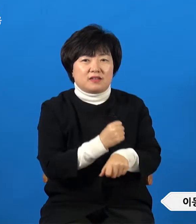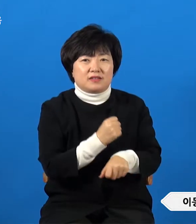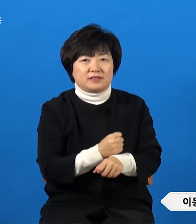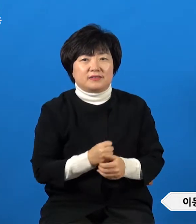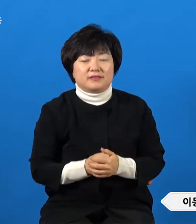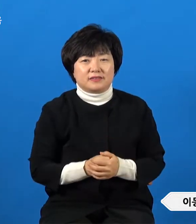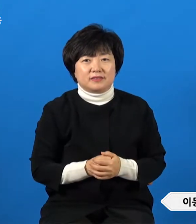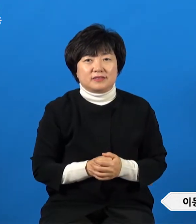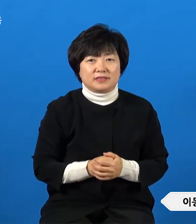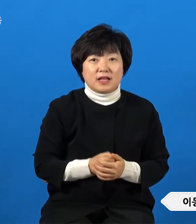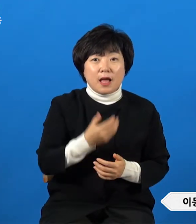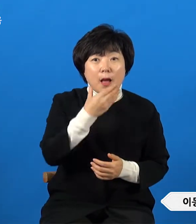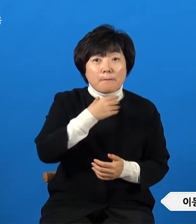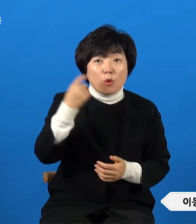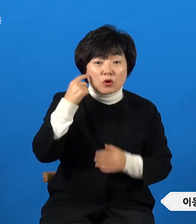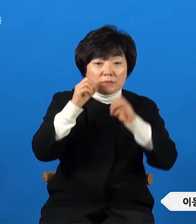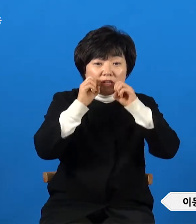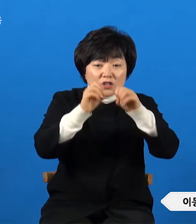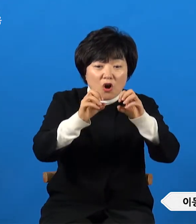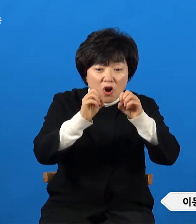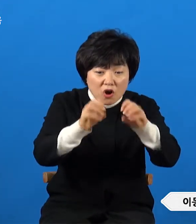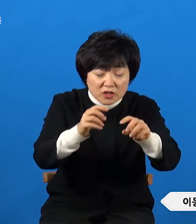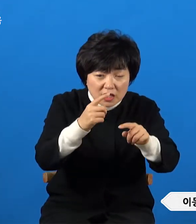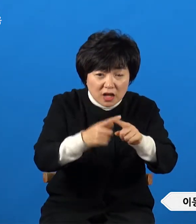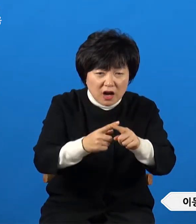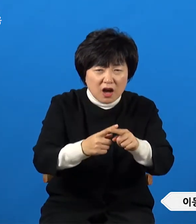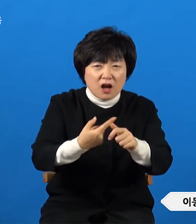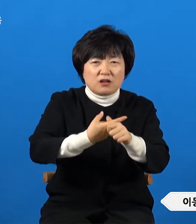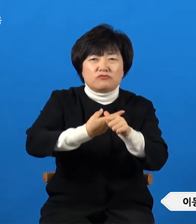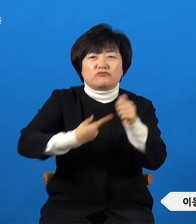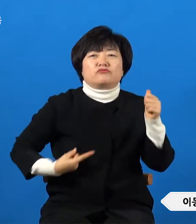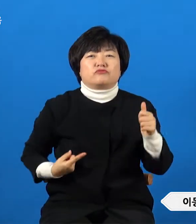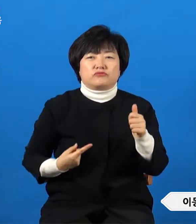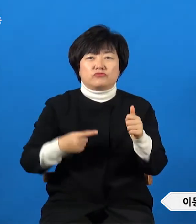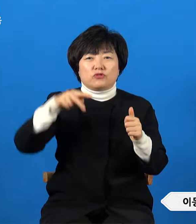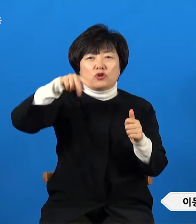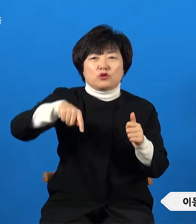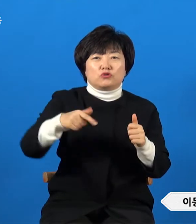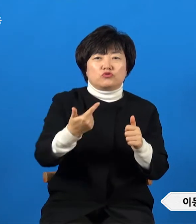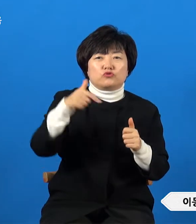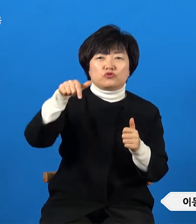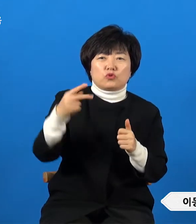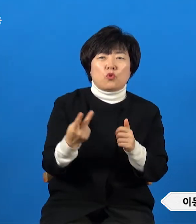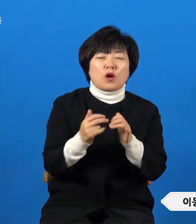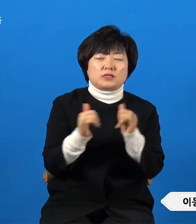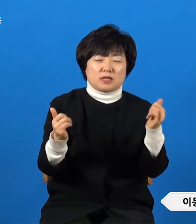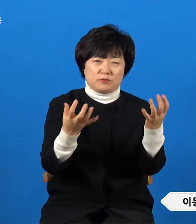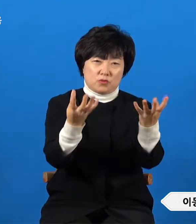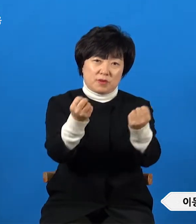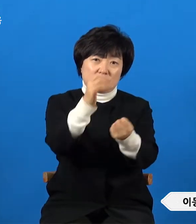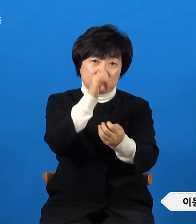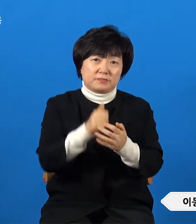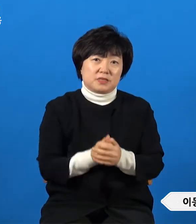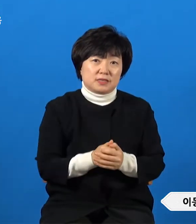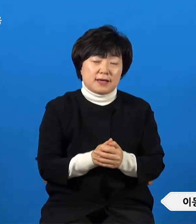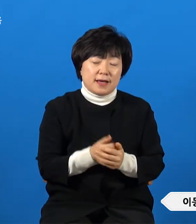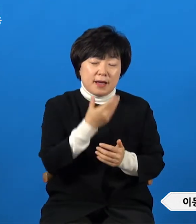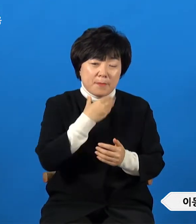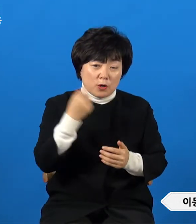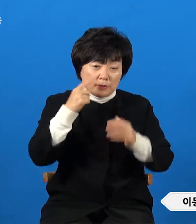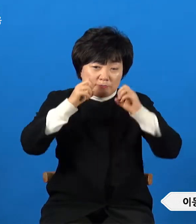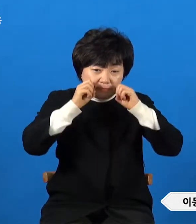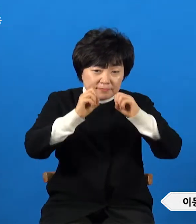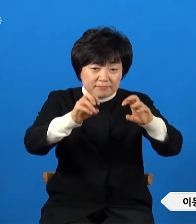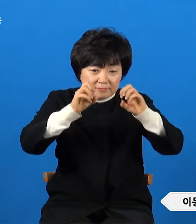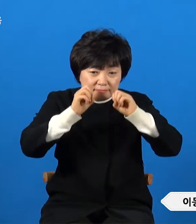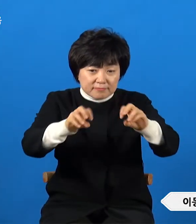심지어 이 복음을 전하다 순교한 우리의 선배들이 얼마나 많아요. 이렇게 선포된 복음, 이렇게 전해진 이 복음이,